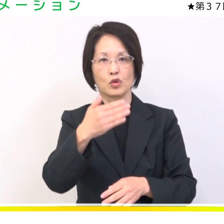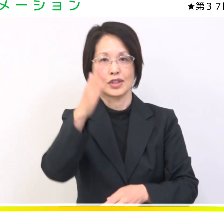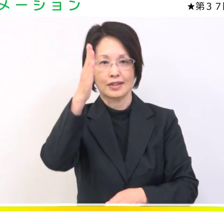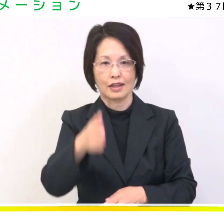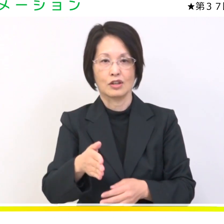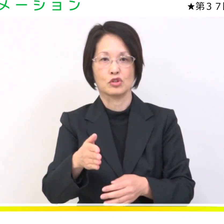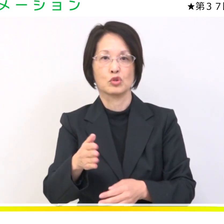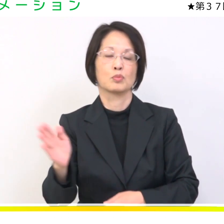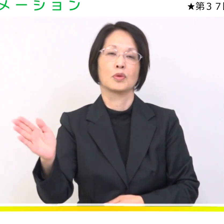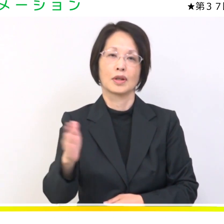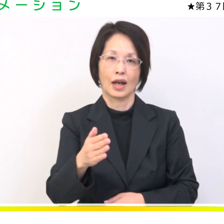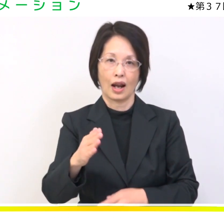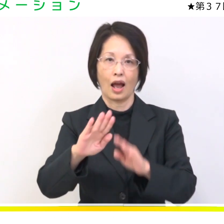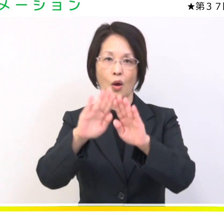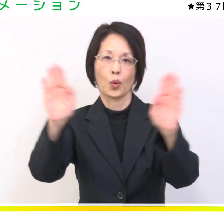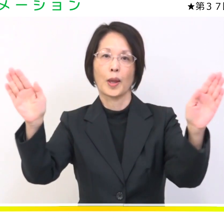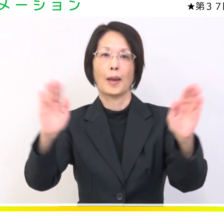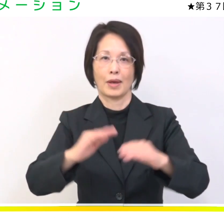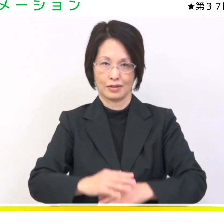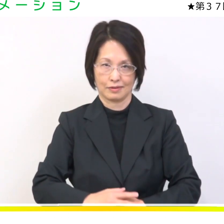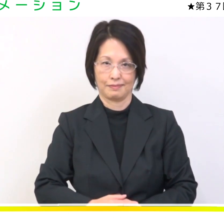から行います